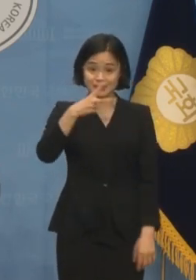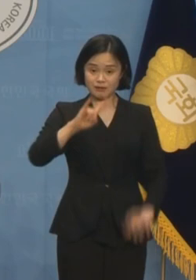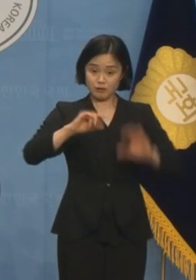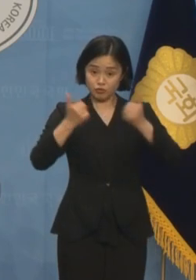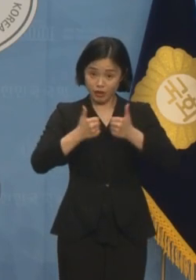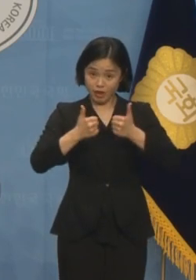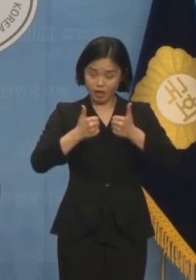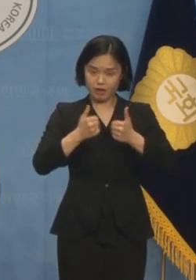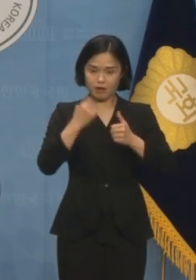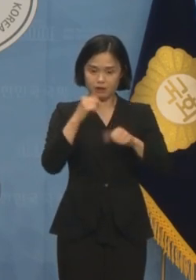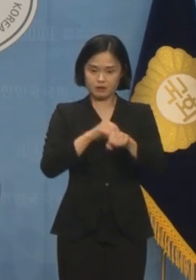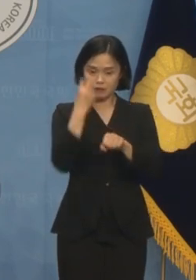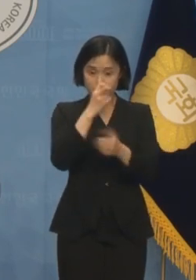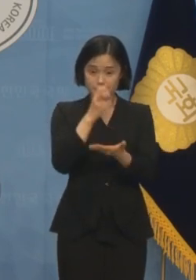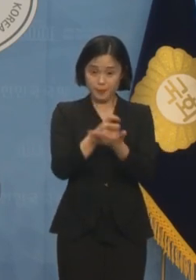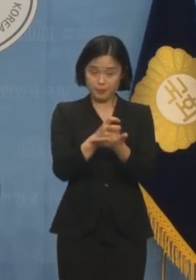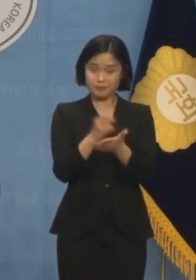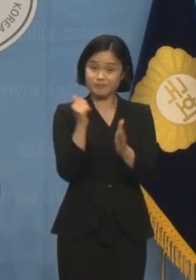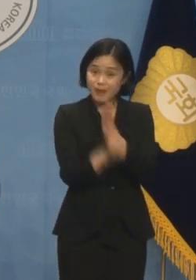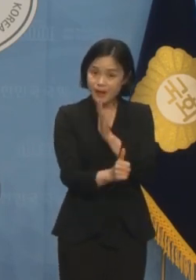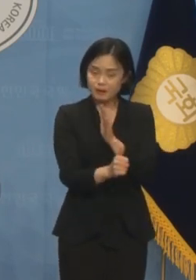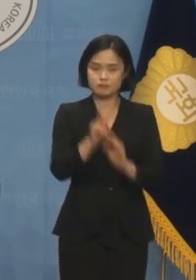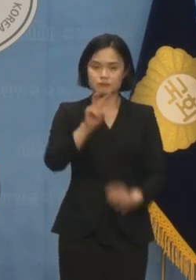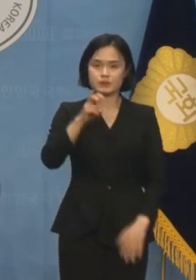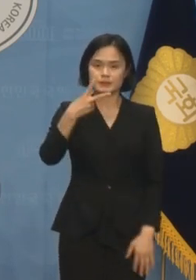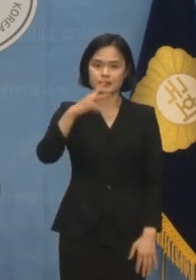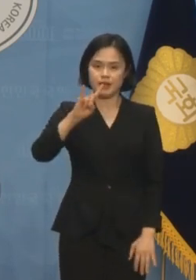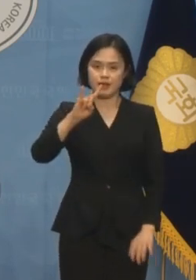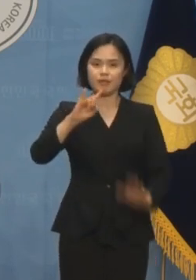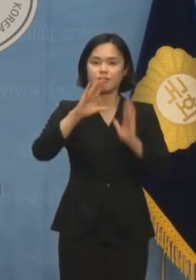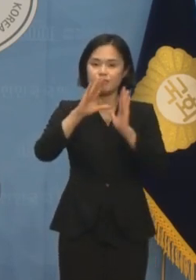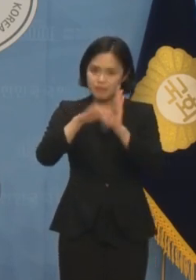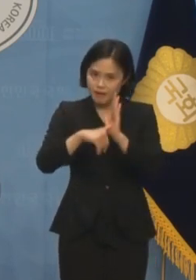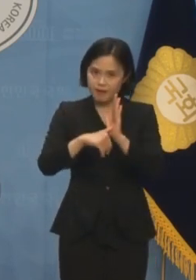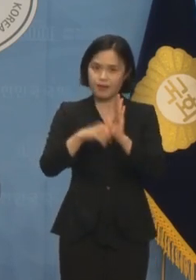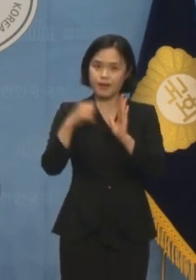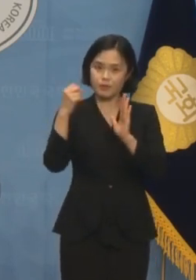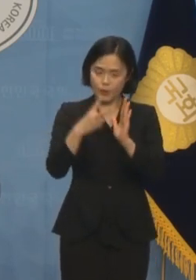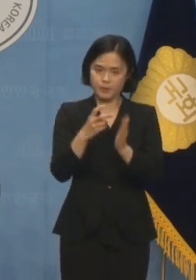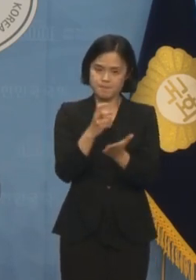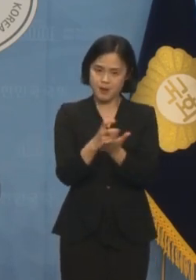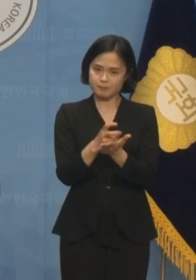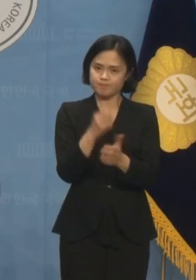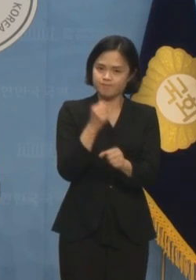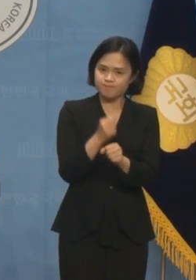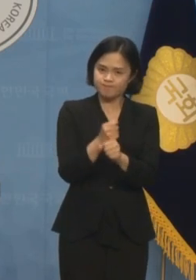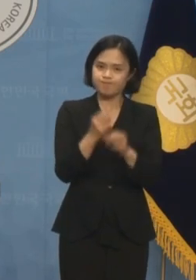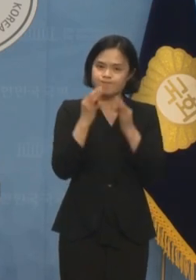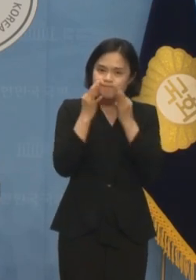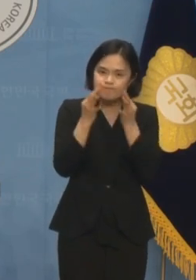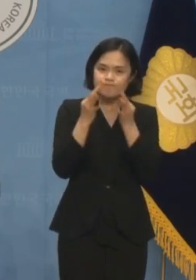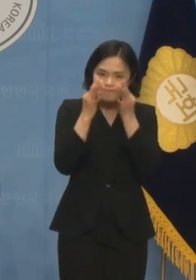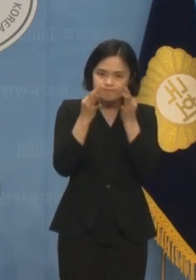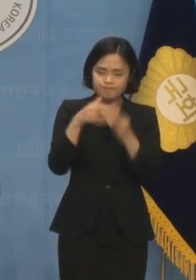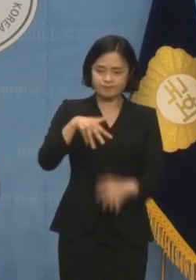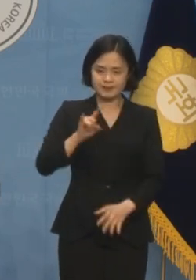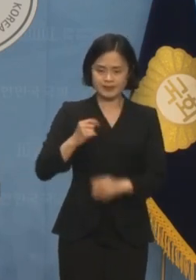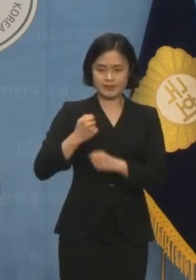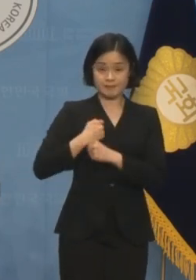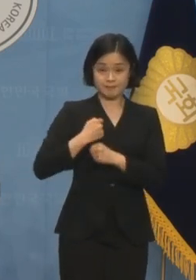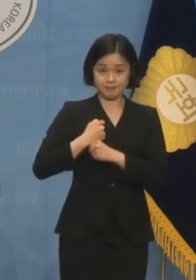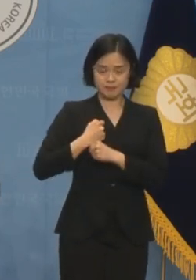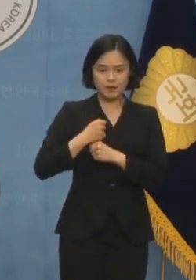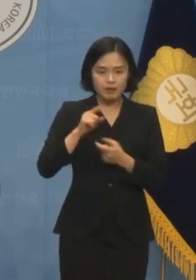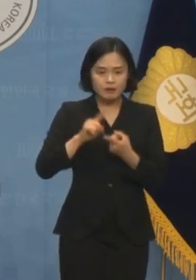22대에서라도 끝까지 파헤쳐서 최혜병 순직 수사사건 외압의 주범을 찾아내고 말